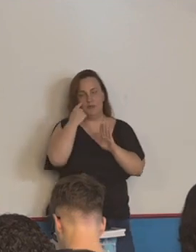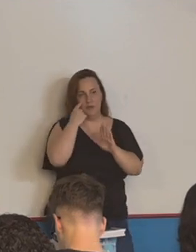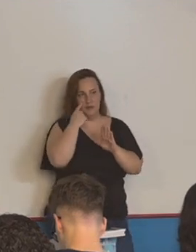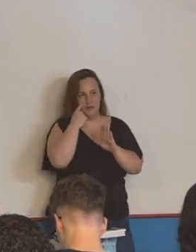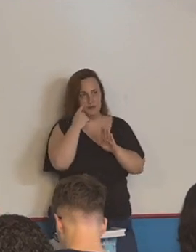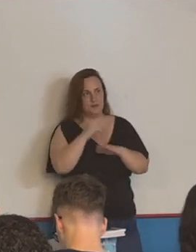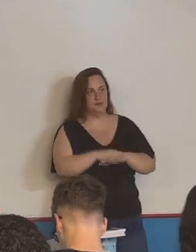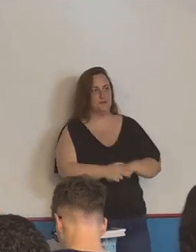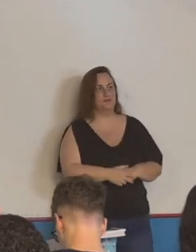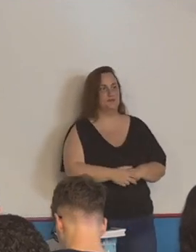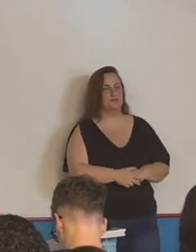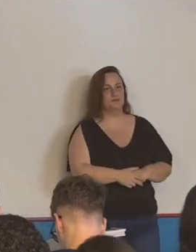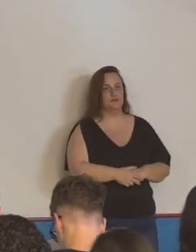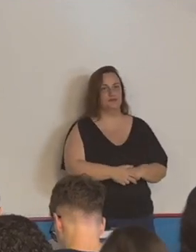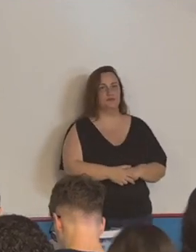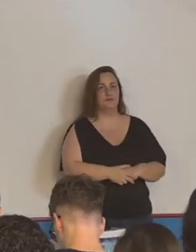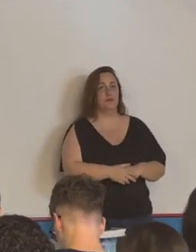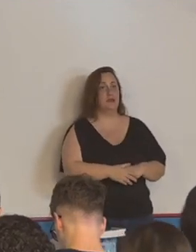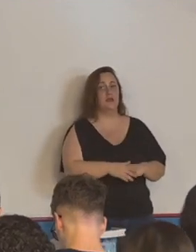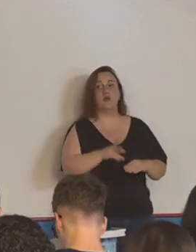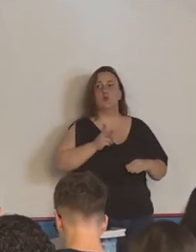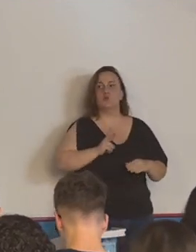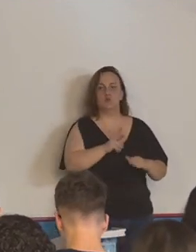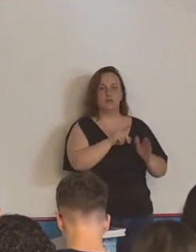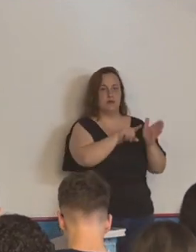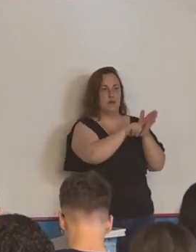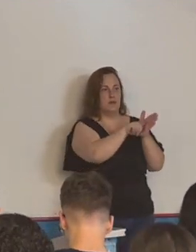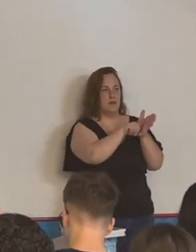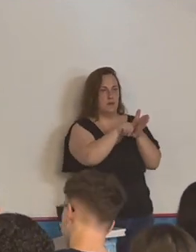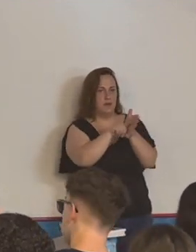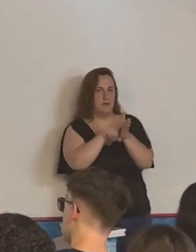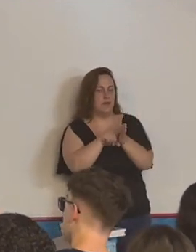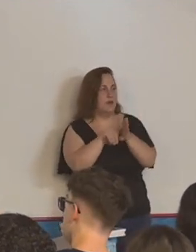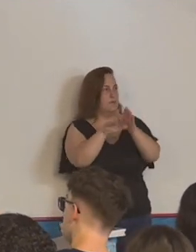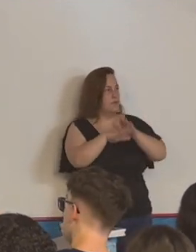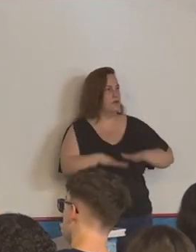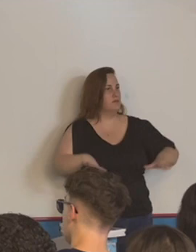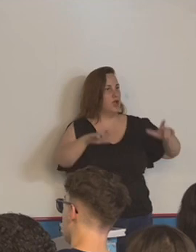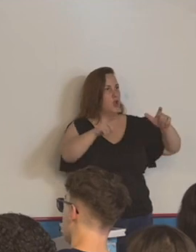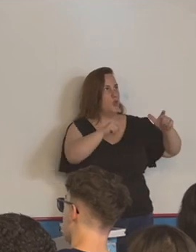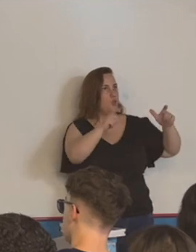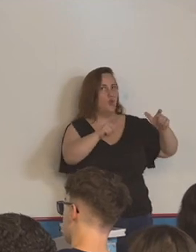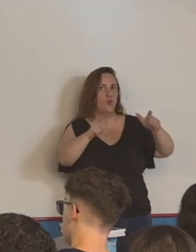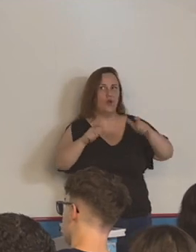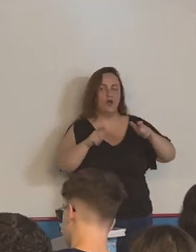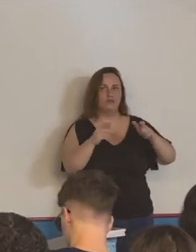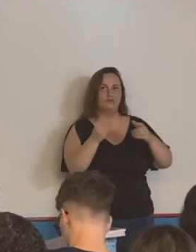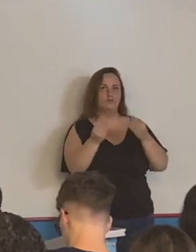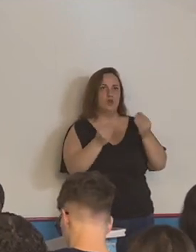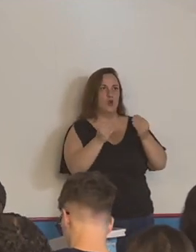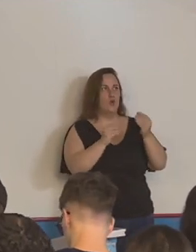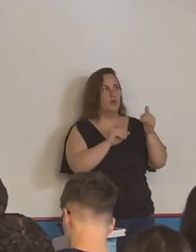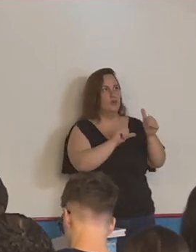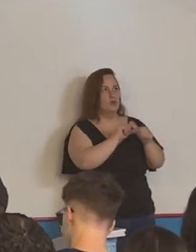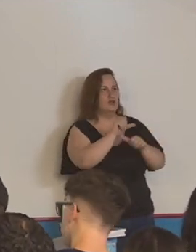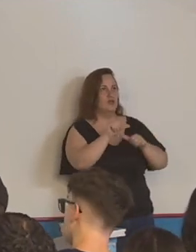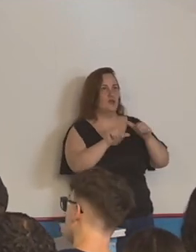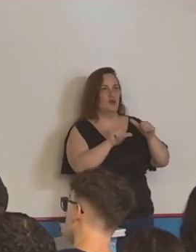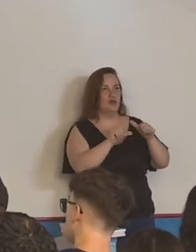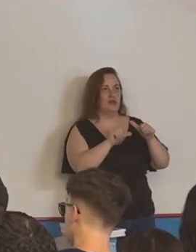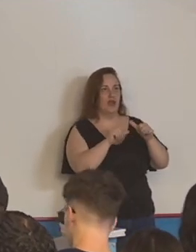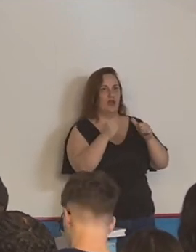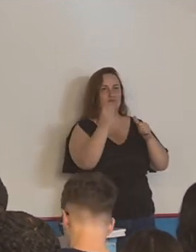a minha investigação vai ser muito baseada no, em ambientes, né? E como eu posso alterá-los e adicionar